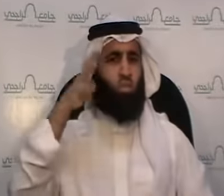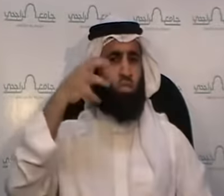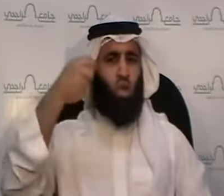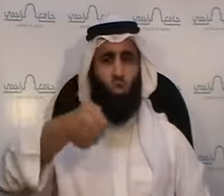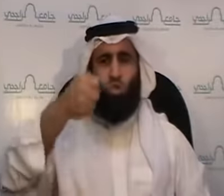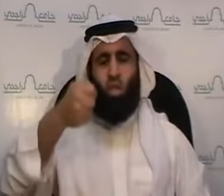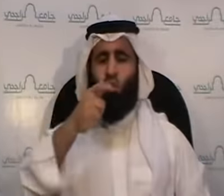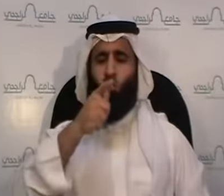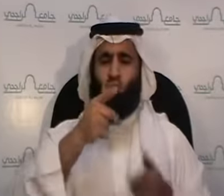عليه وسلم،